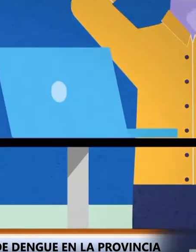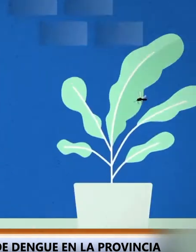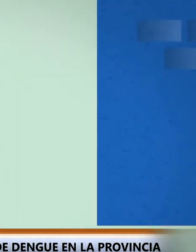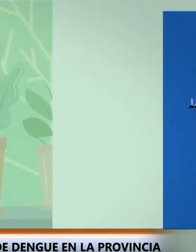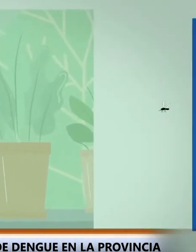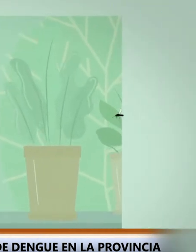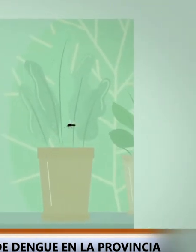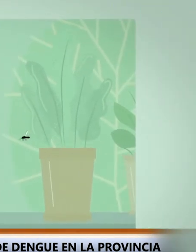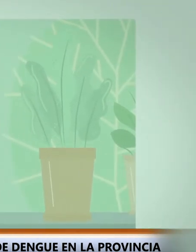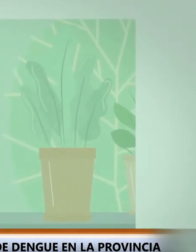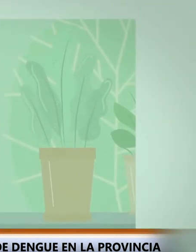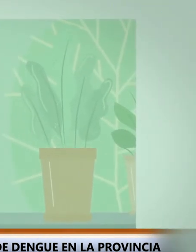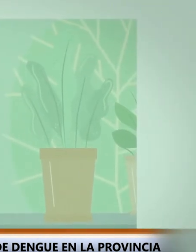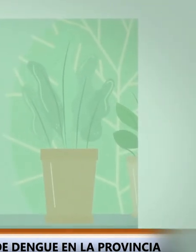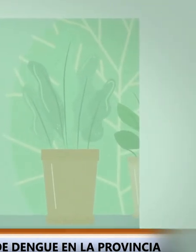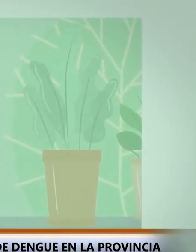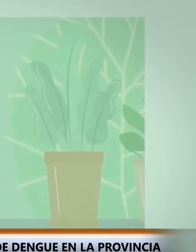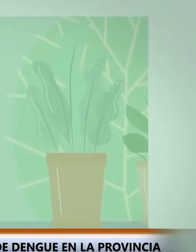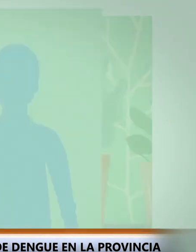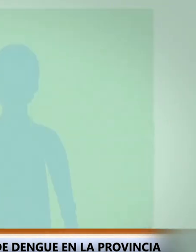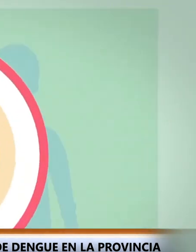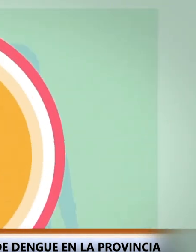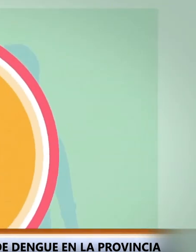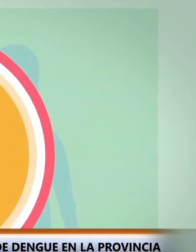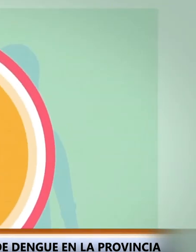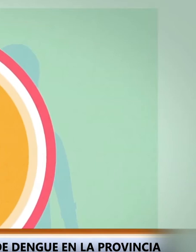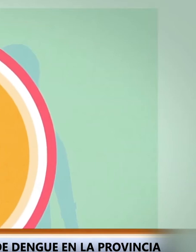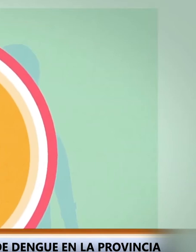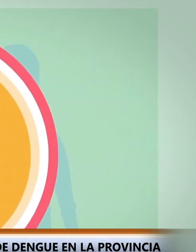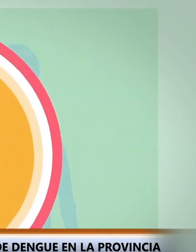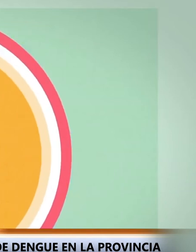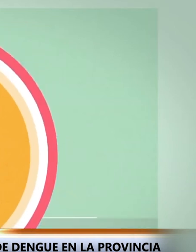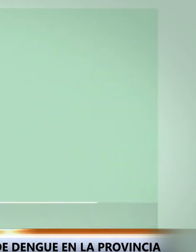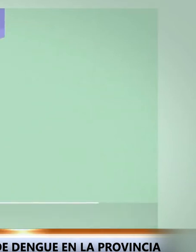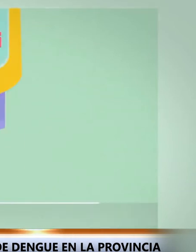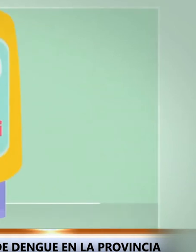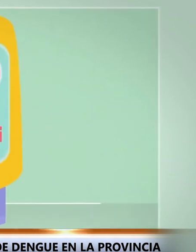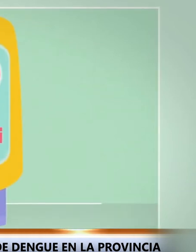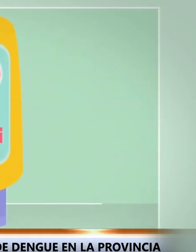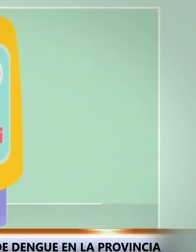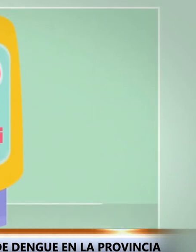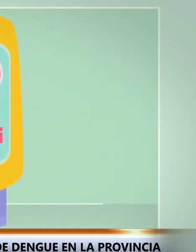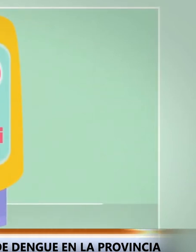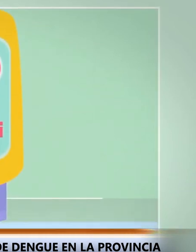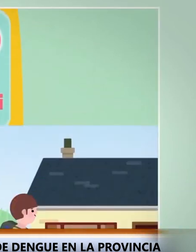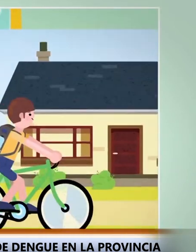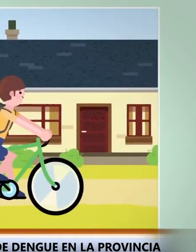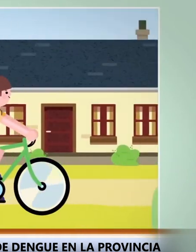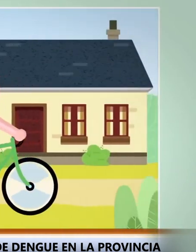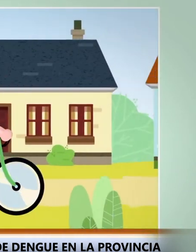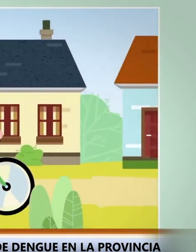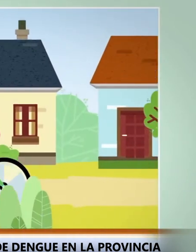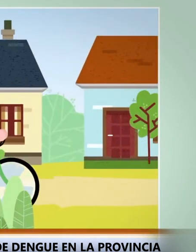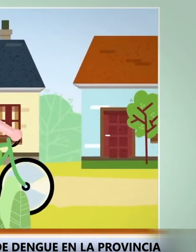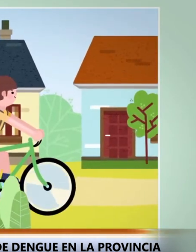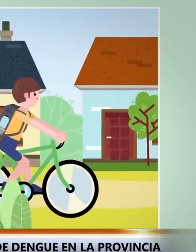la concientización de nuestra comunidad. El mosquito es domiciliario, se alimenta de la sangre humana, está principalmente detrás de las cortinas, detrás